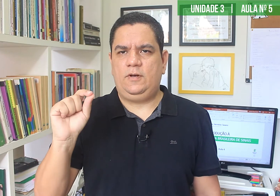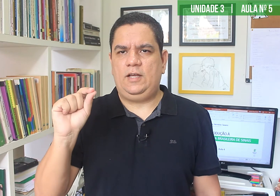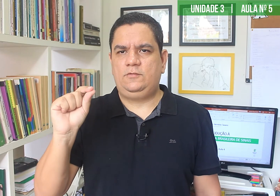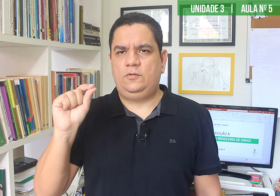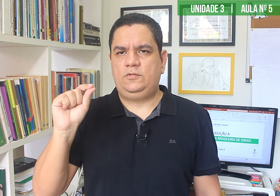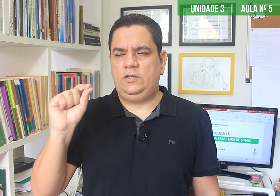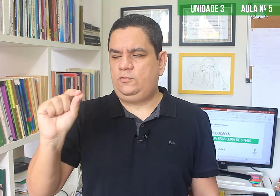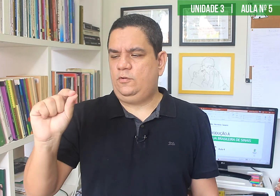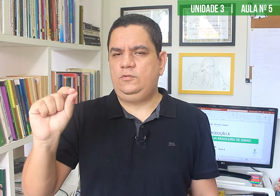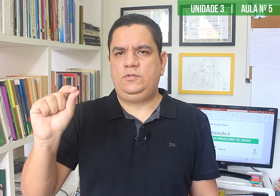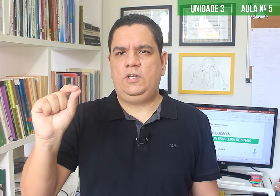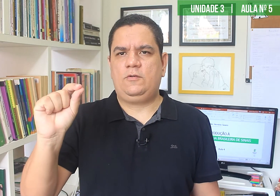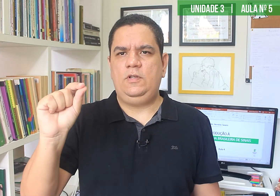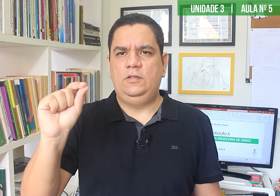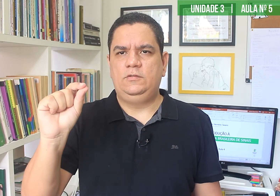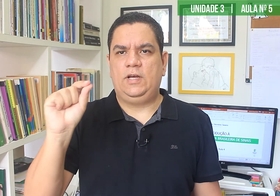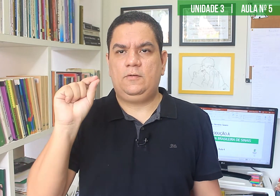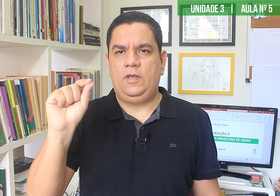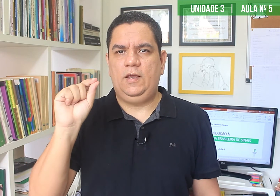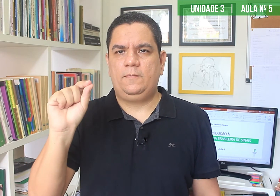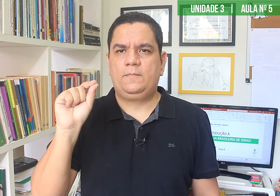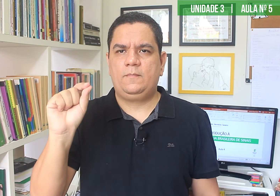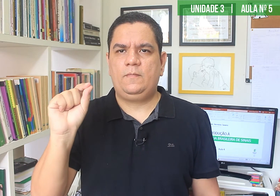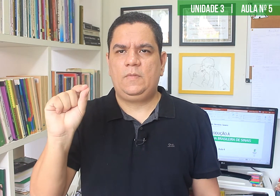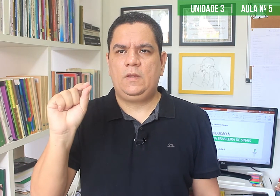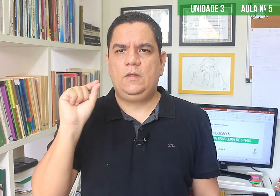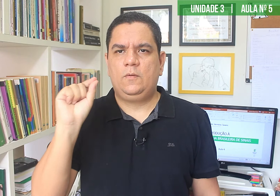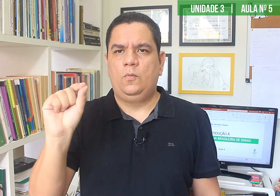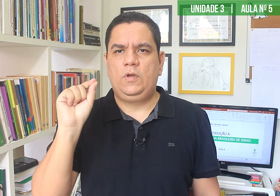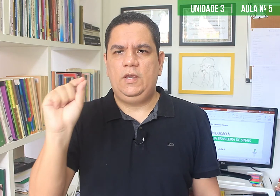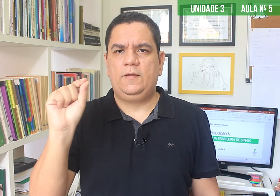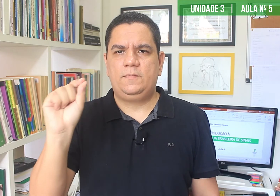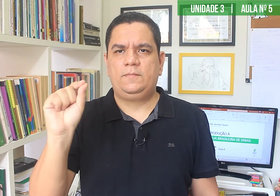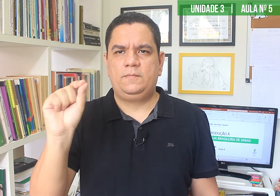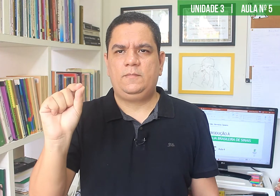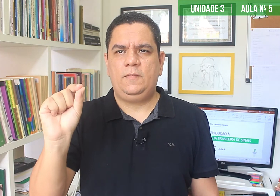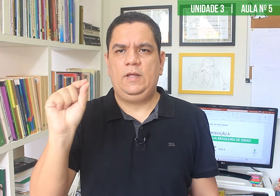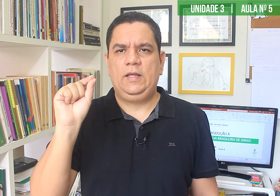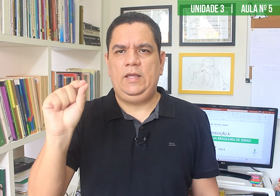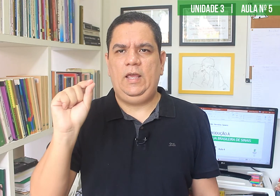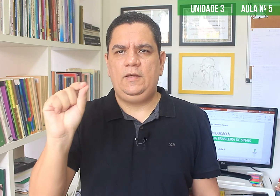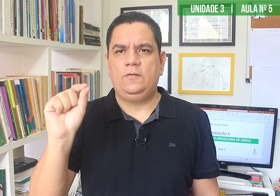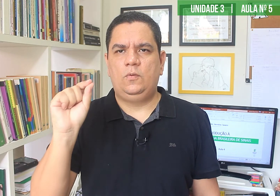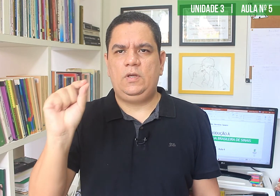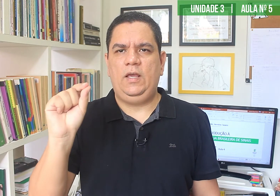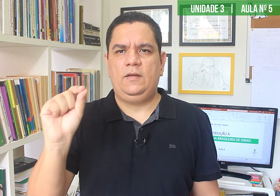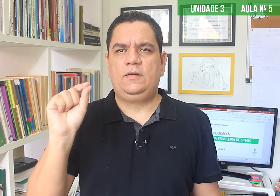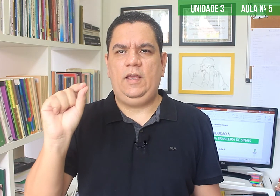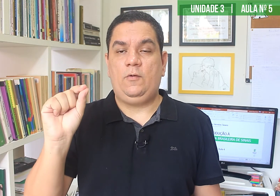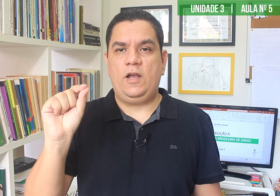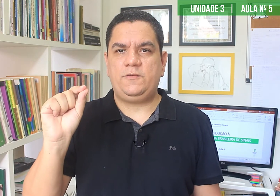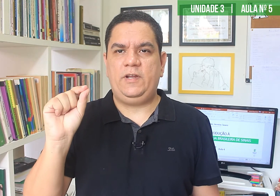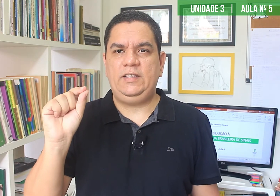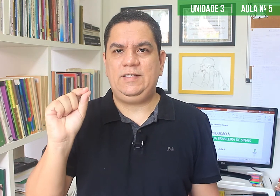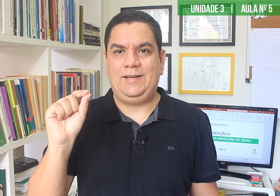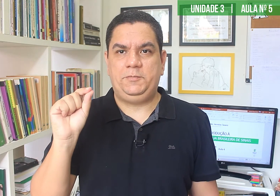Pressionados, os outros dedos todos recolhidos, tá? O que? Quem? O que? Quem? Qual é a diferença? A